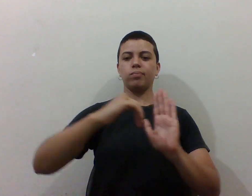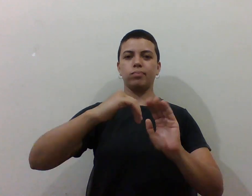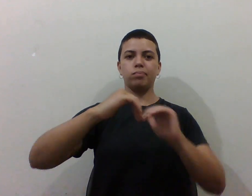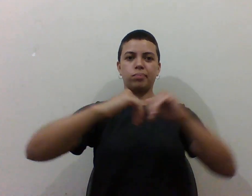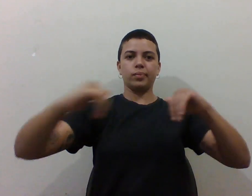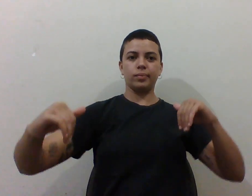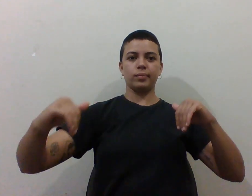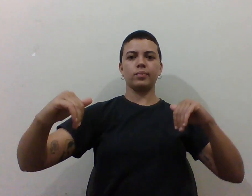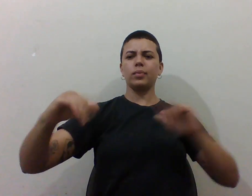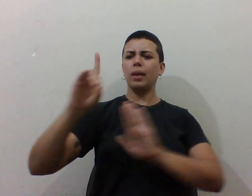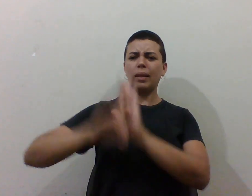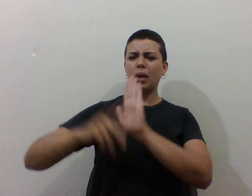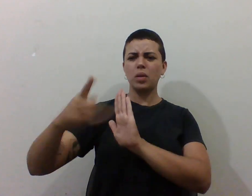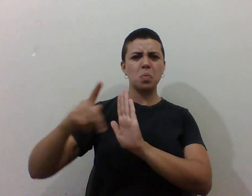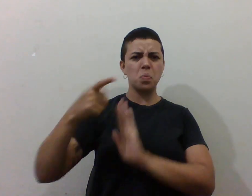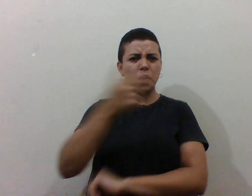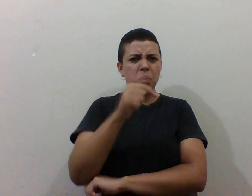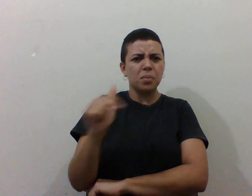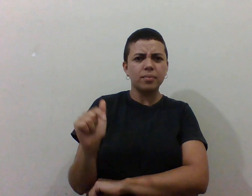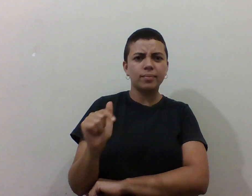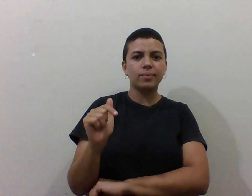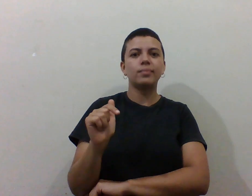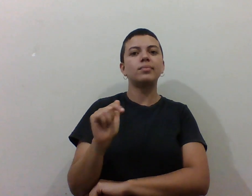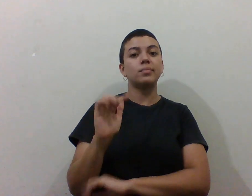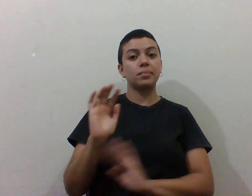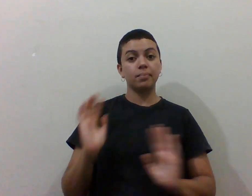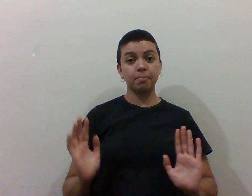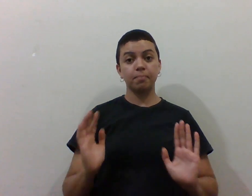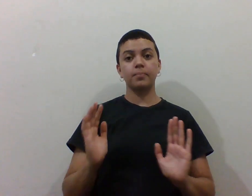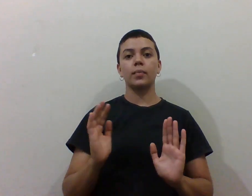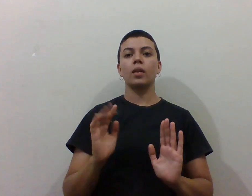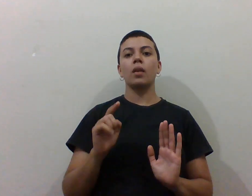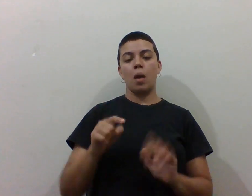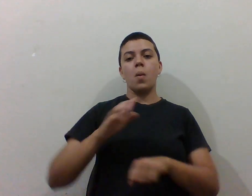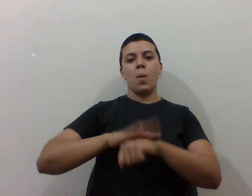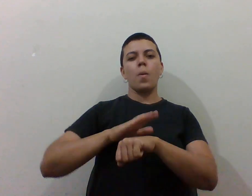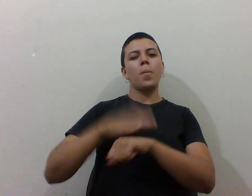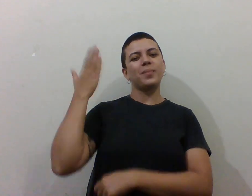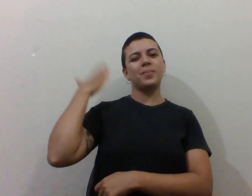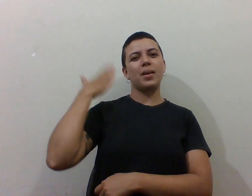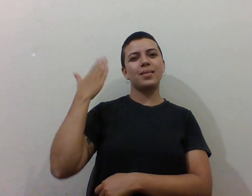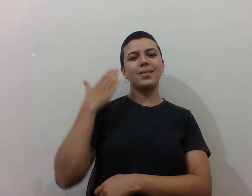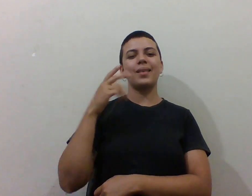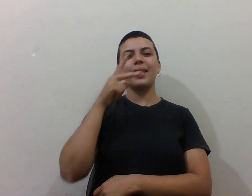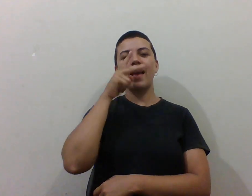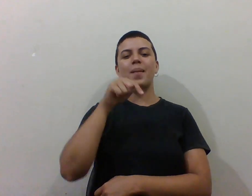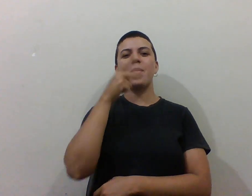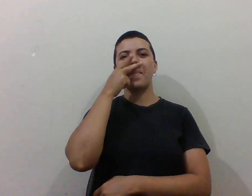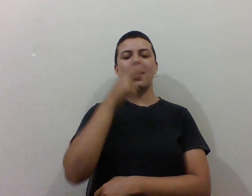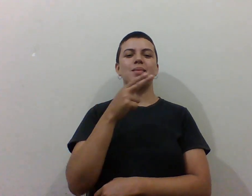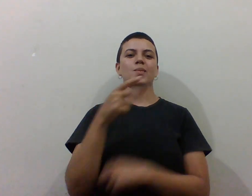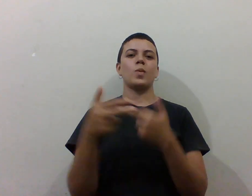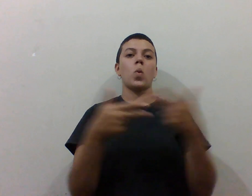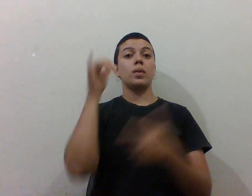direitos como sendo direitos especificamente nossos. Então, na ocasião, para que não fosse repetido aquilo que aconteceu lá na